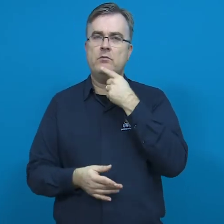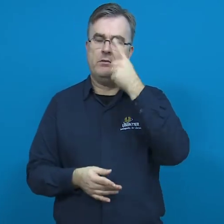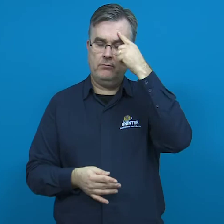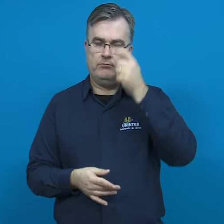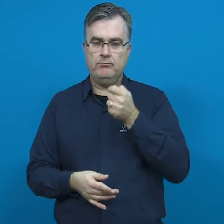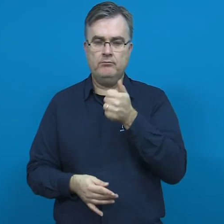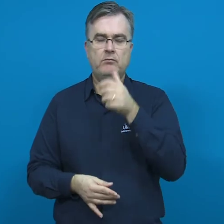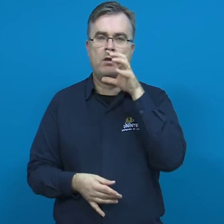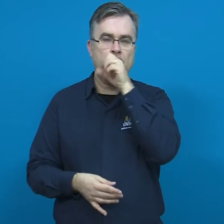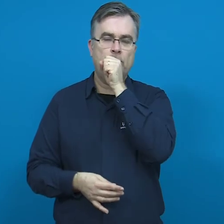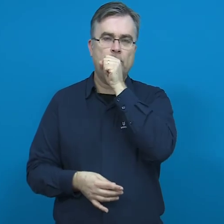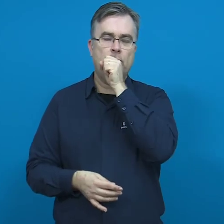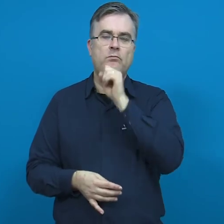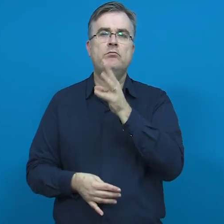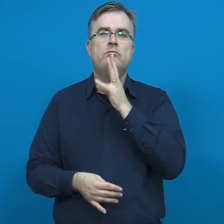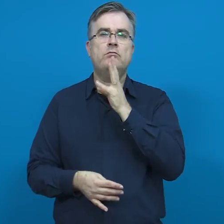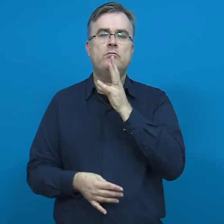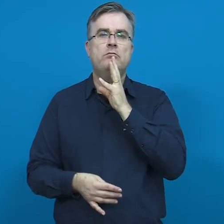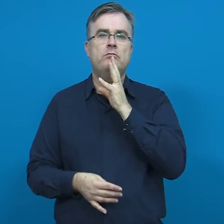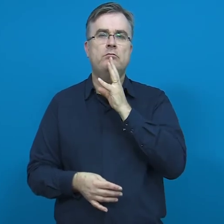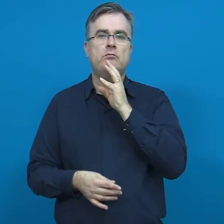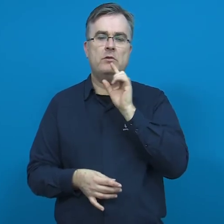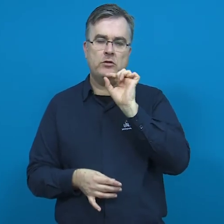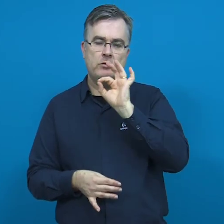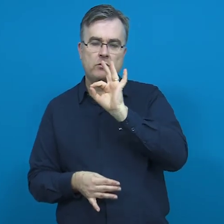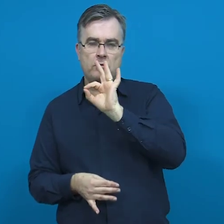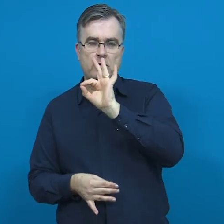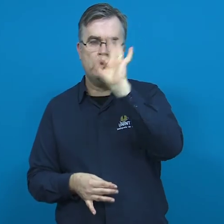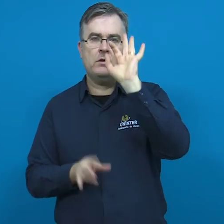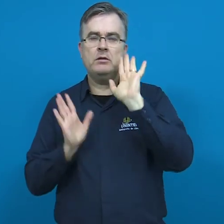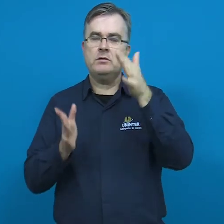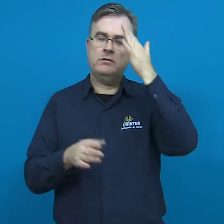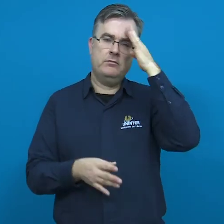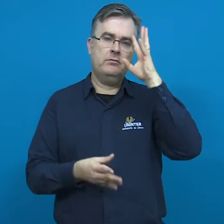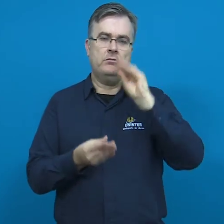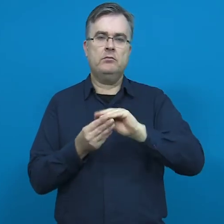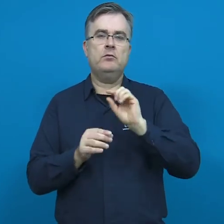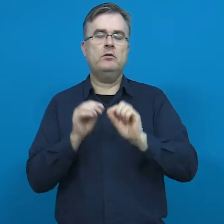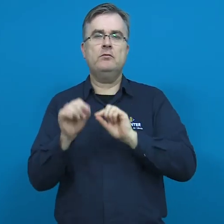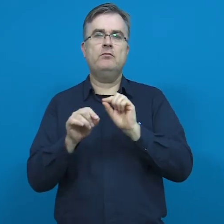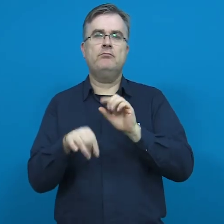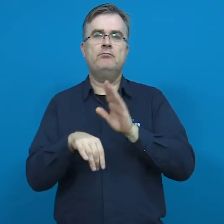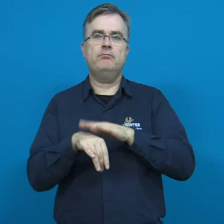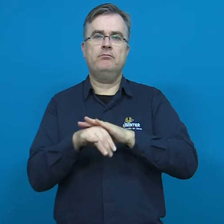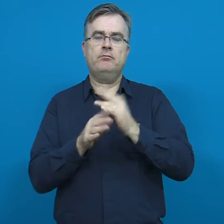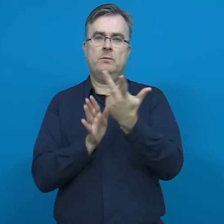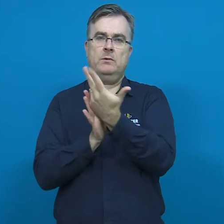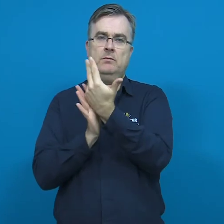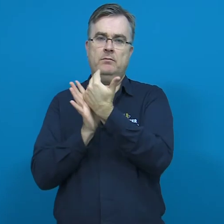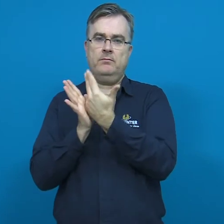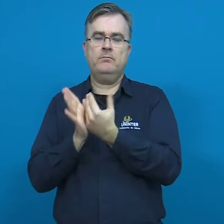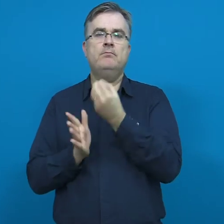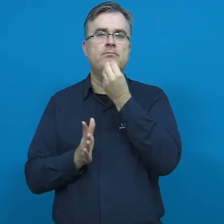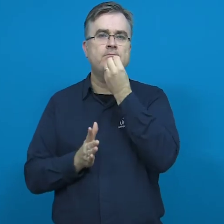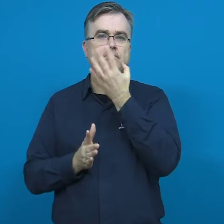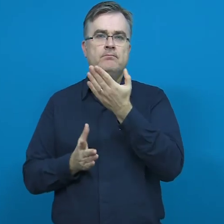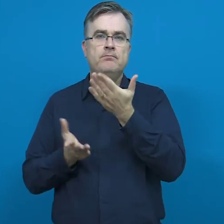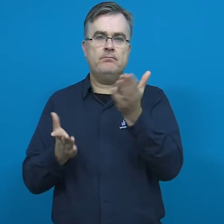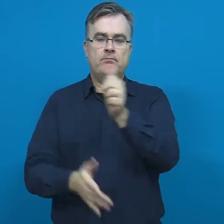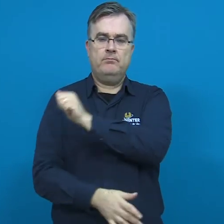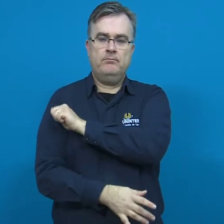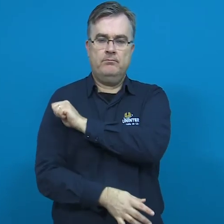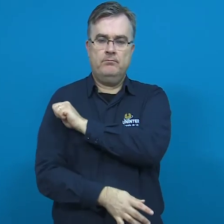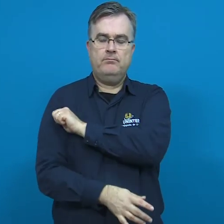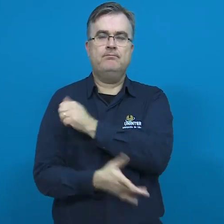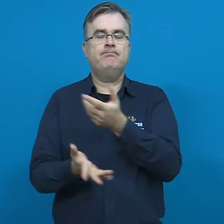ajudar. O surdo é rápido, ele pega no ar, assim, meio traço, ele já está entendendo o que está sendo desenhado. Muito